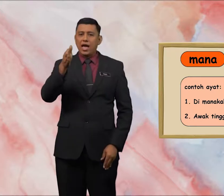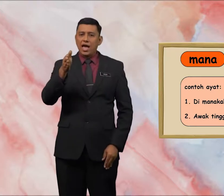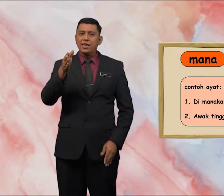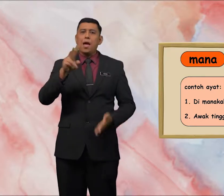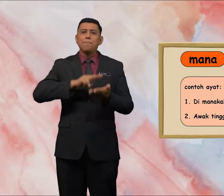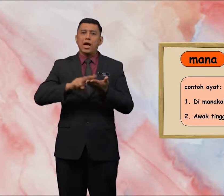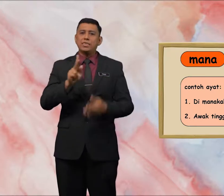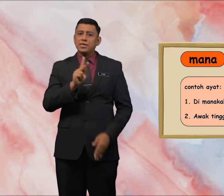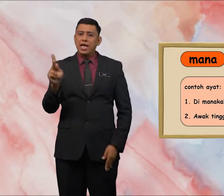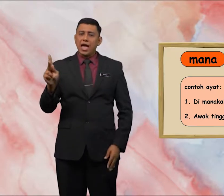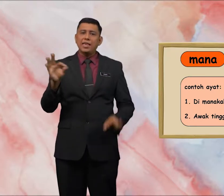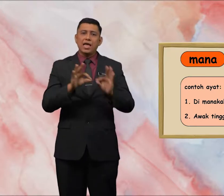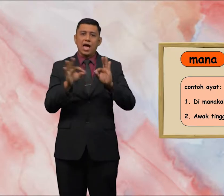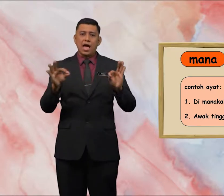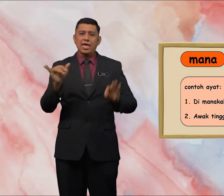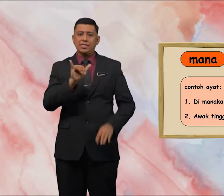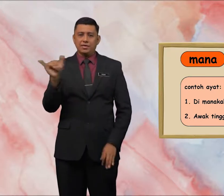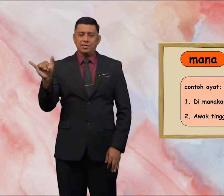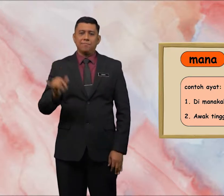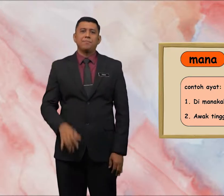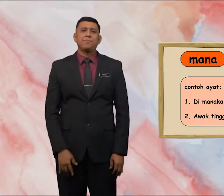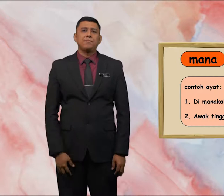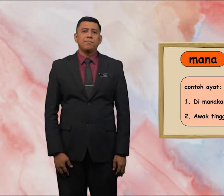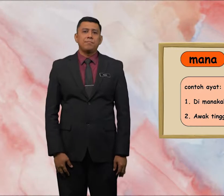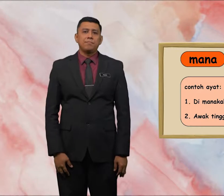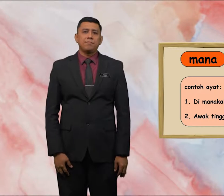akan bacakan ayatnya.